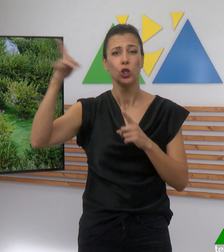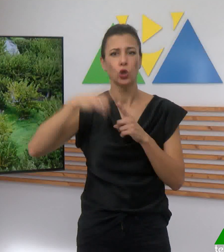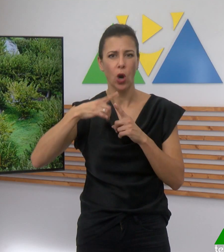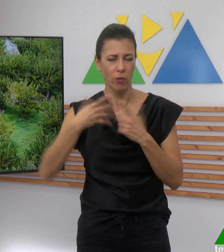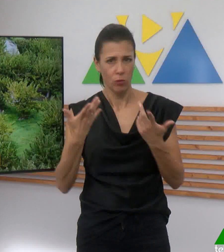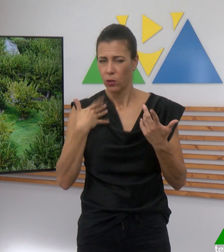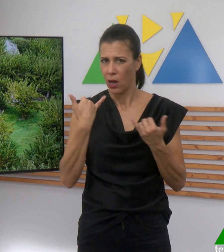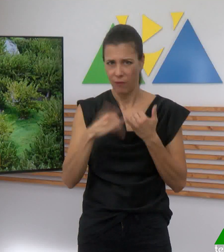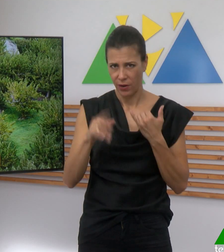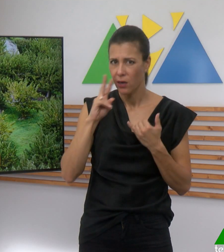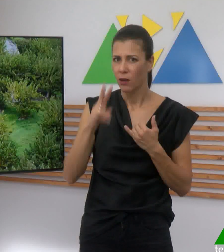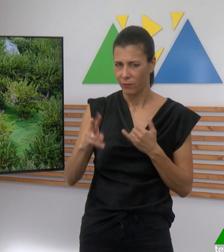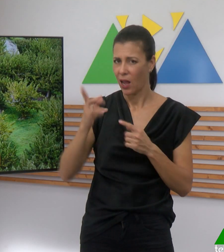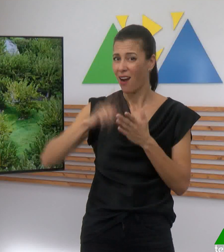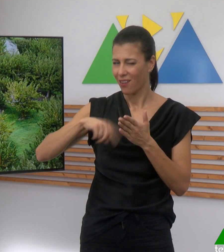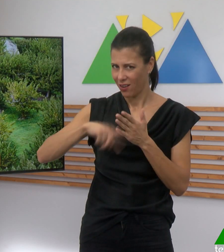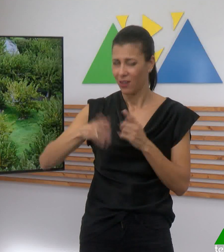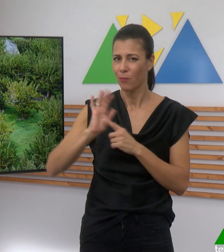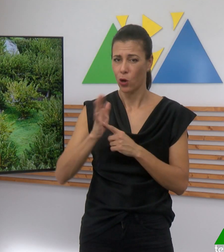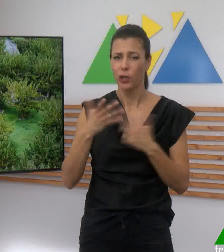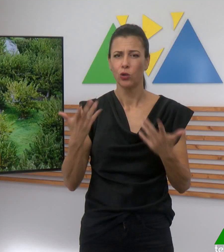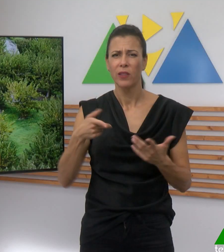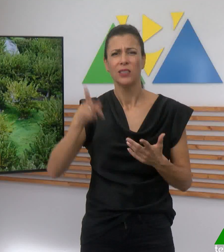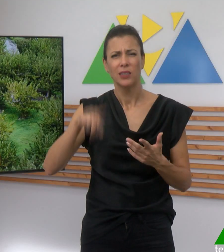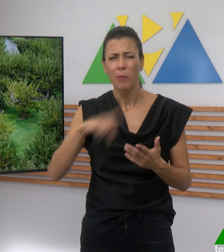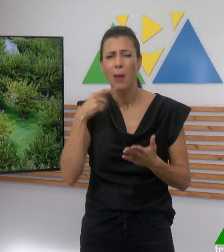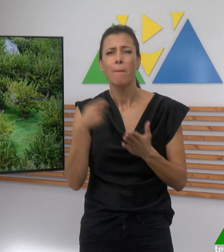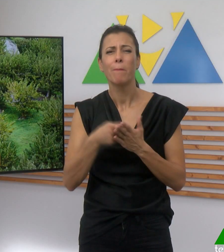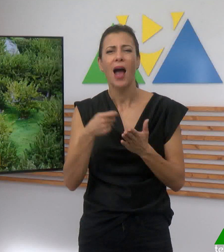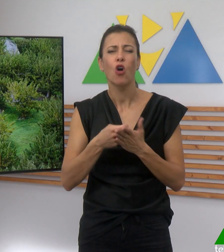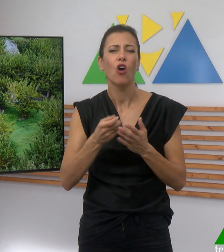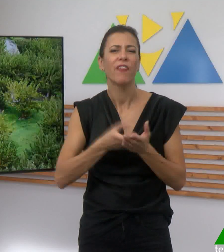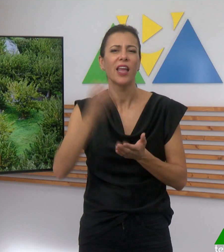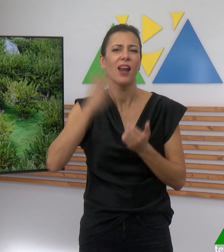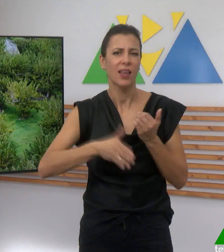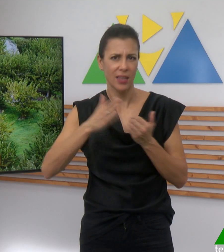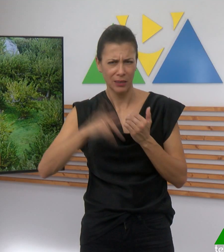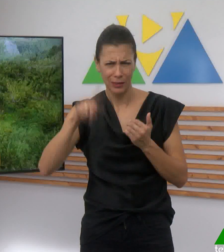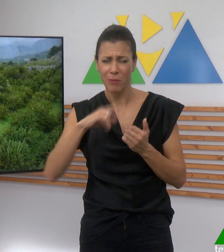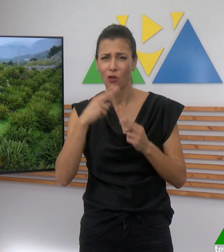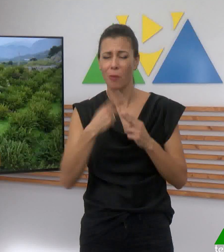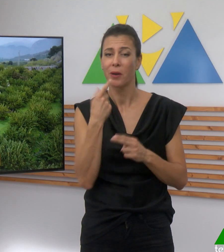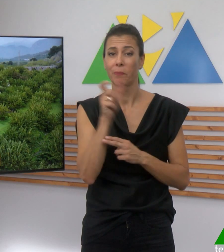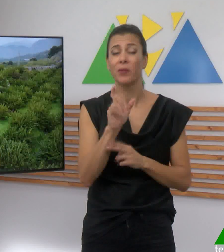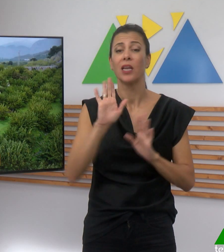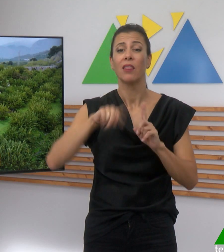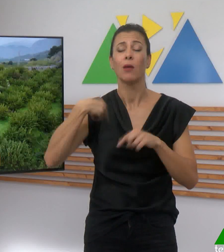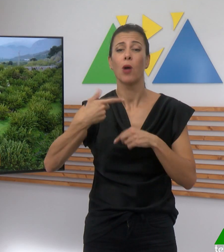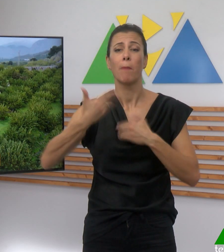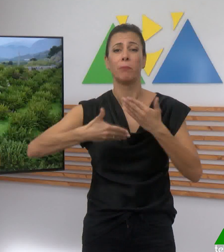molino de liña por eso este pago también se le llamó pago de liña pago de liña después con el paso del tiempo las